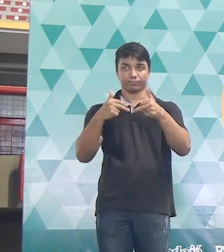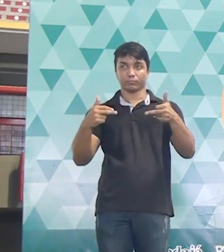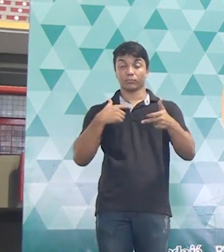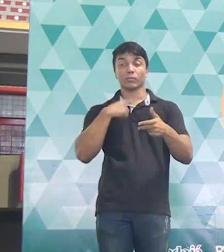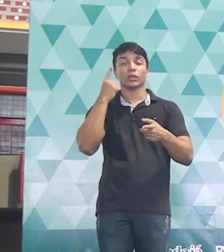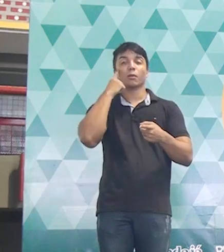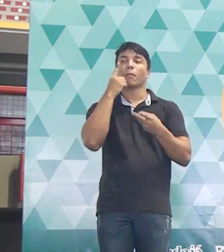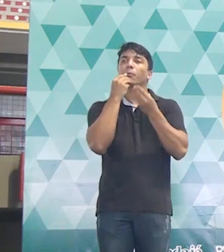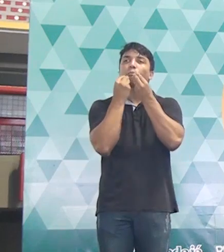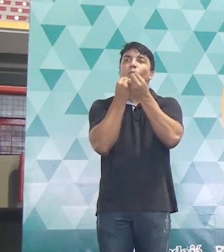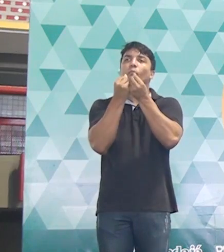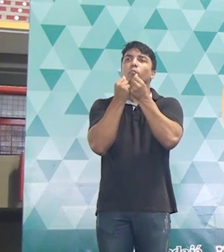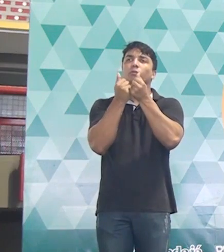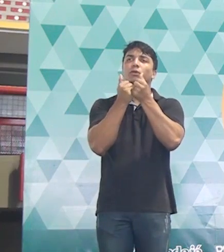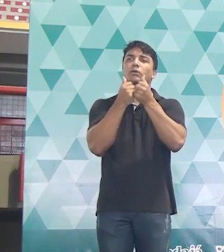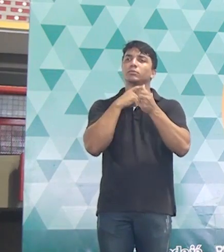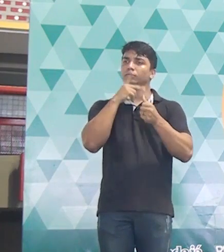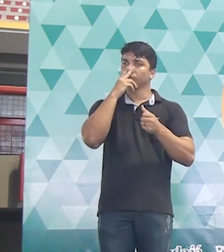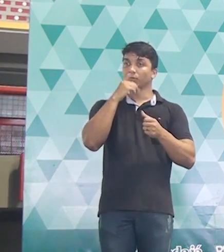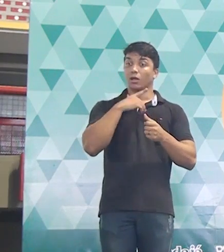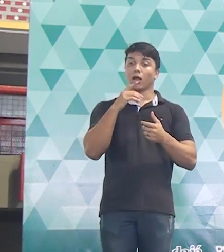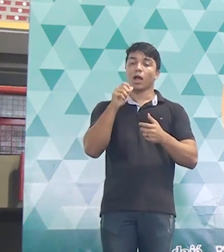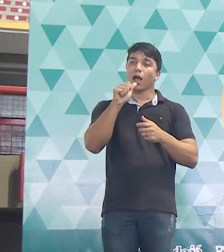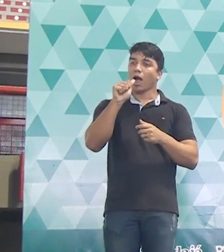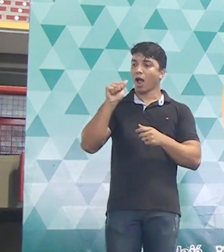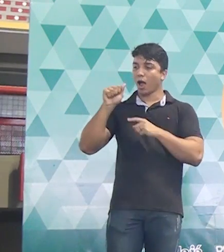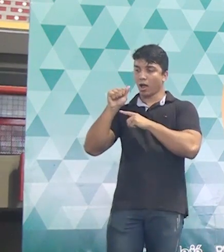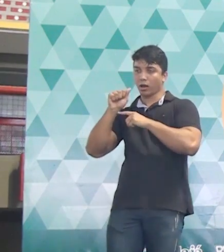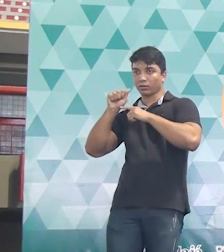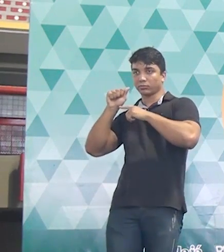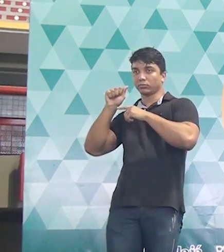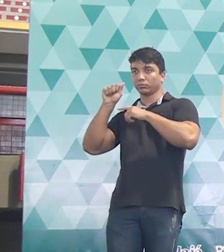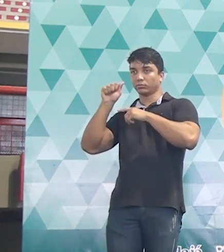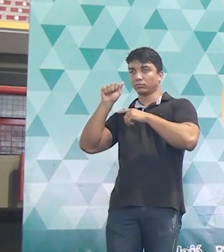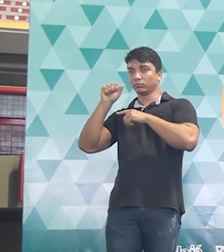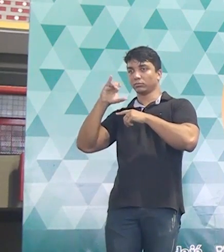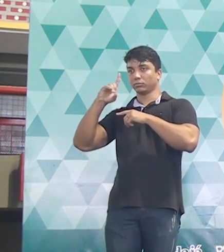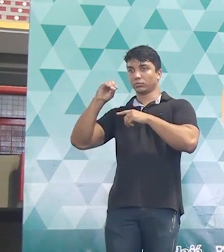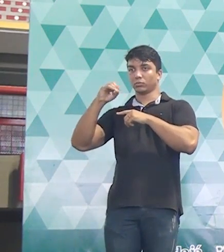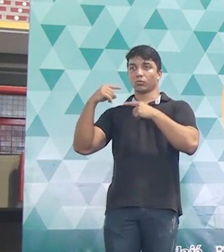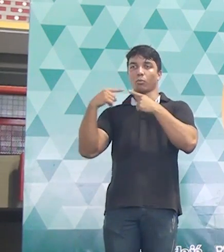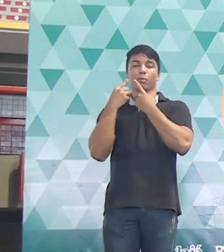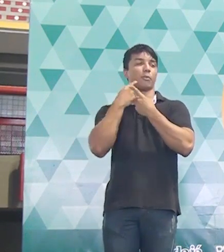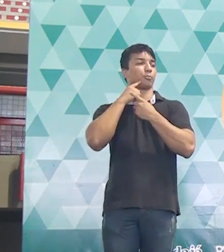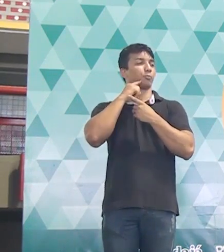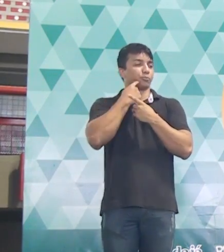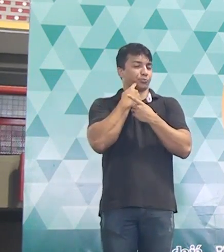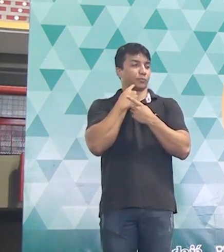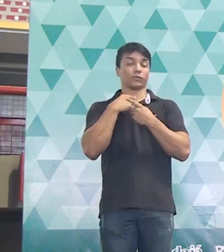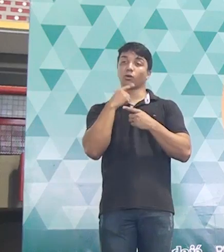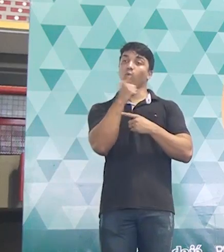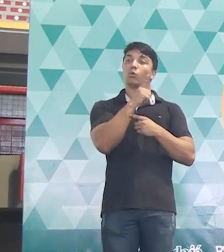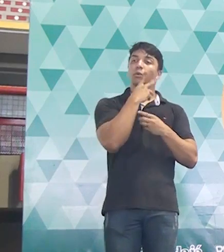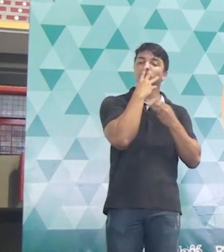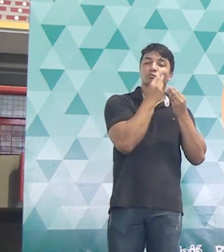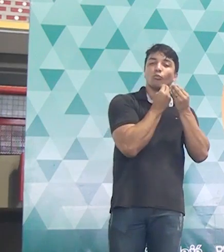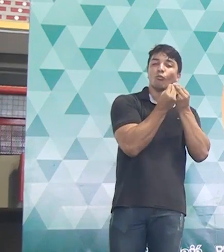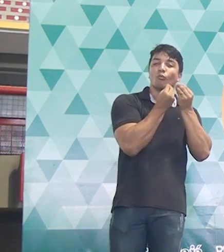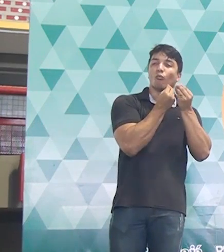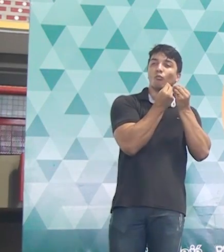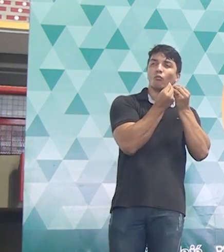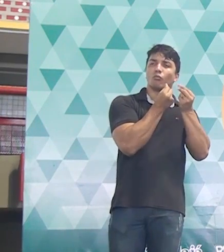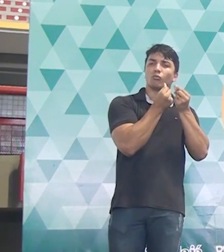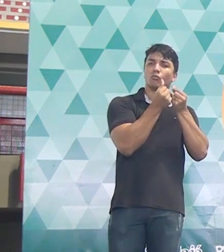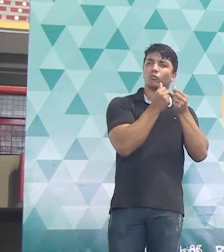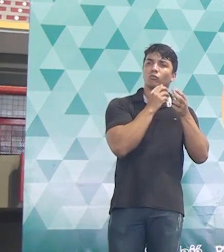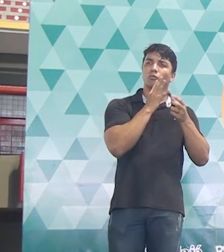ao sabor, enquanto que os ácidos têm sabor azedo, as bases têm sabor adstringente. Eita,